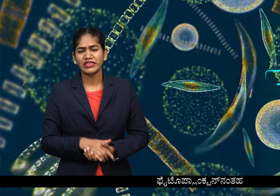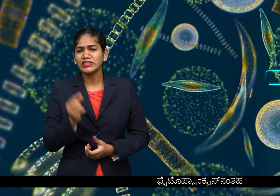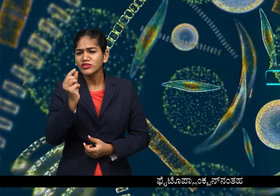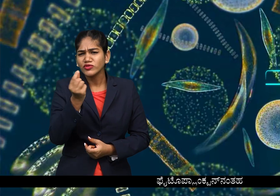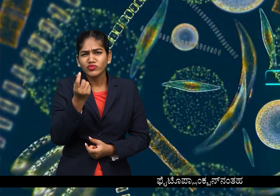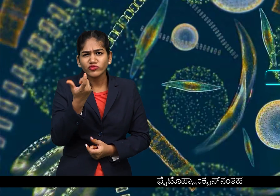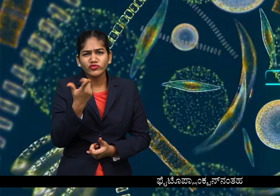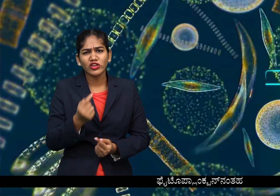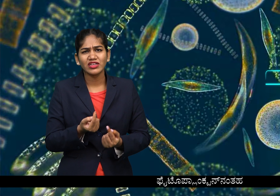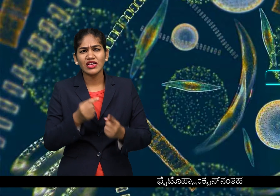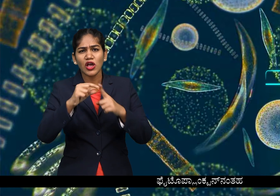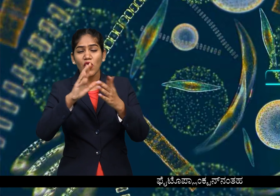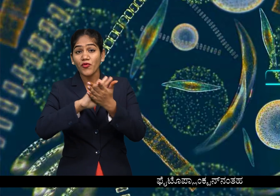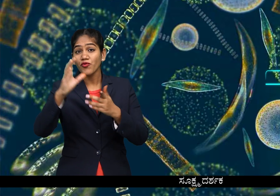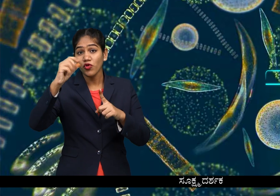ಫೈಟೋಪ್ಲಾಂಕ್ಟನ್ನಂತಹ